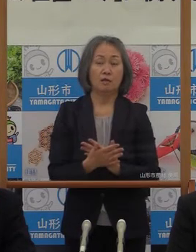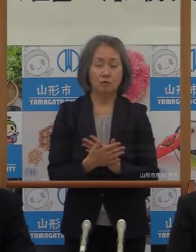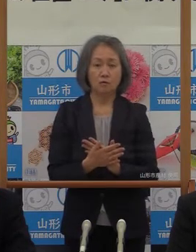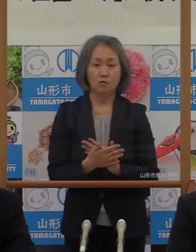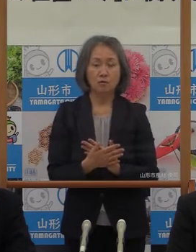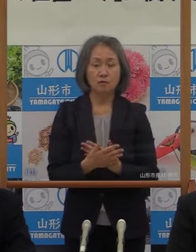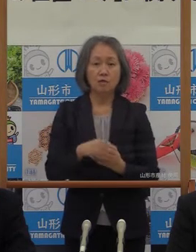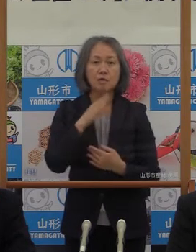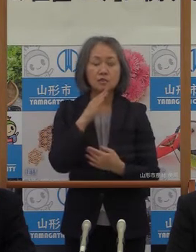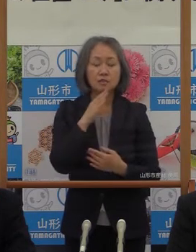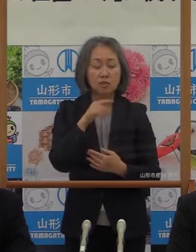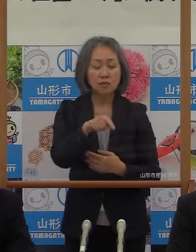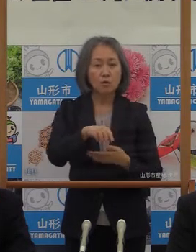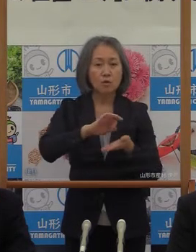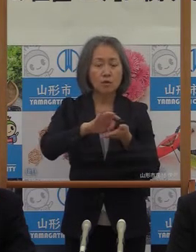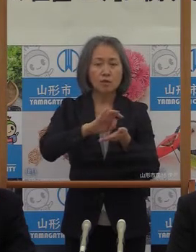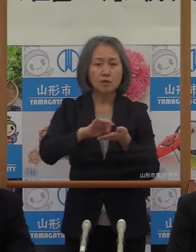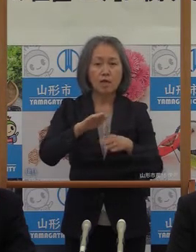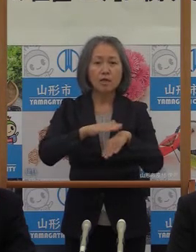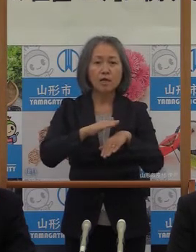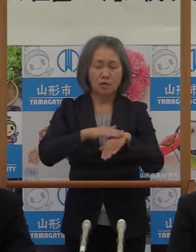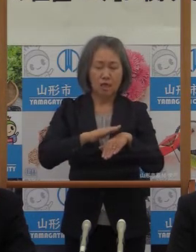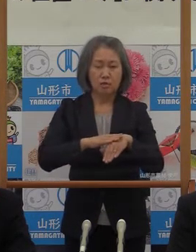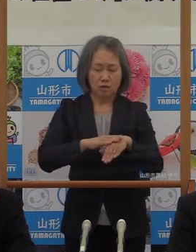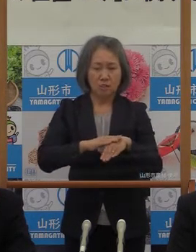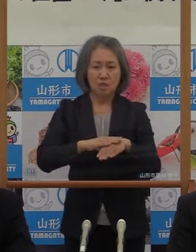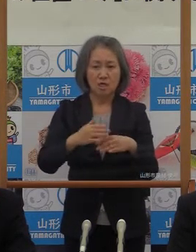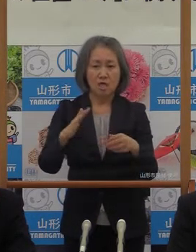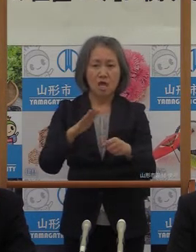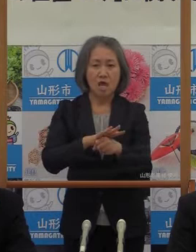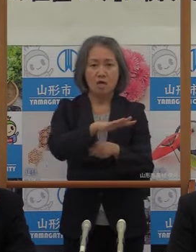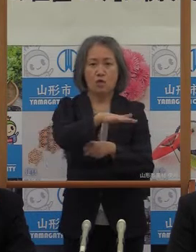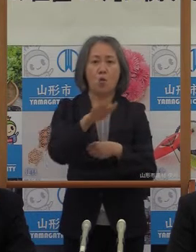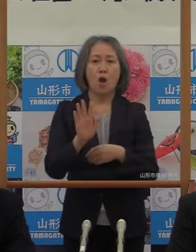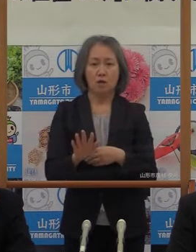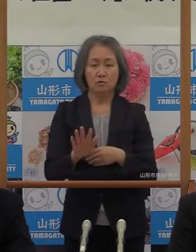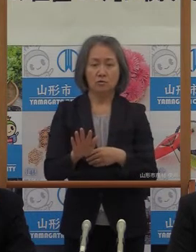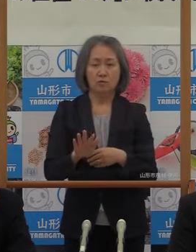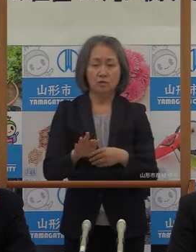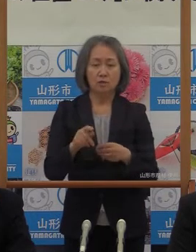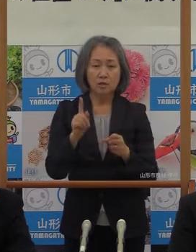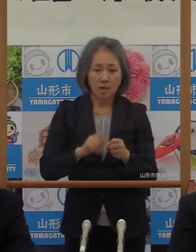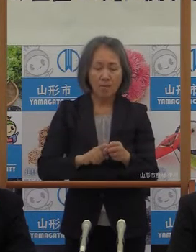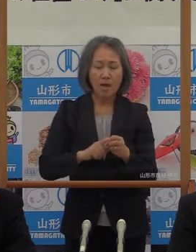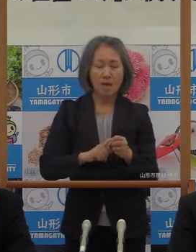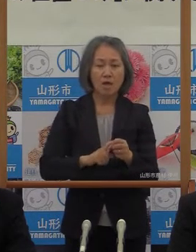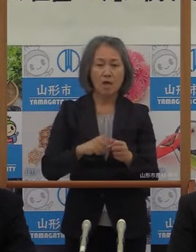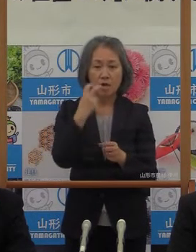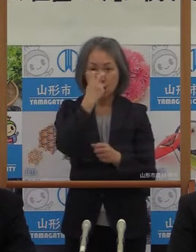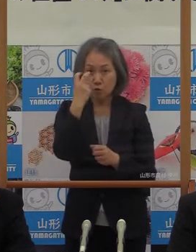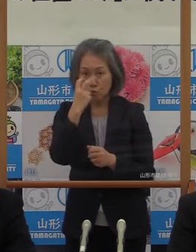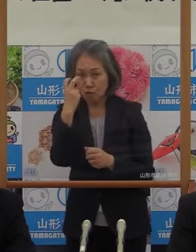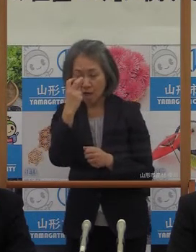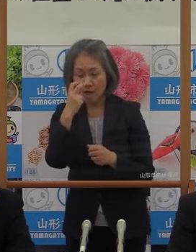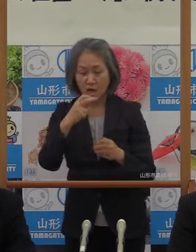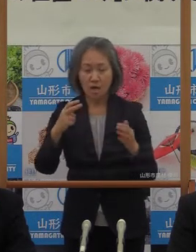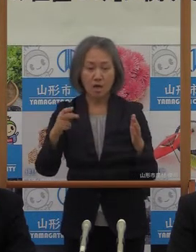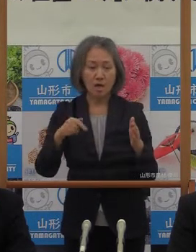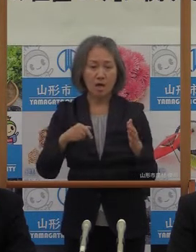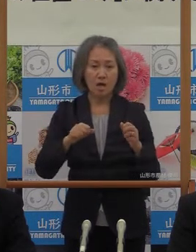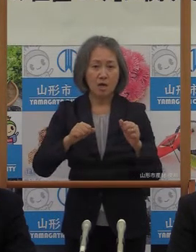方と大きく関わってまいりますので、やはりその市場調査をする中でですね、どの